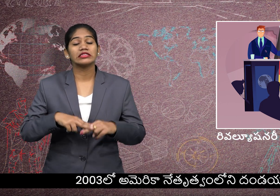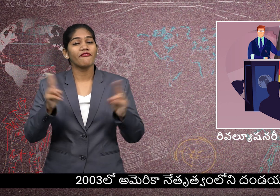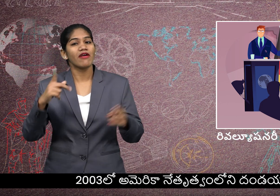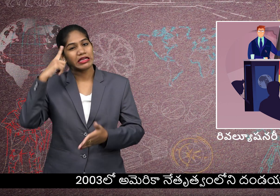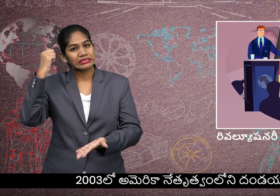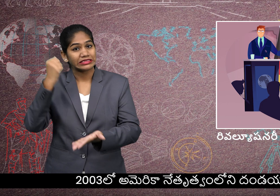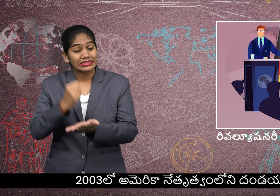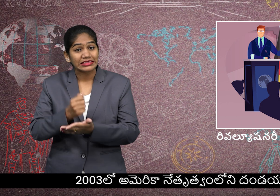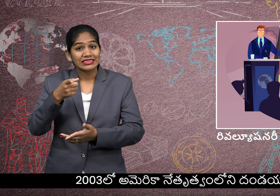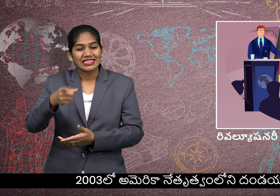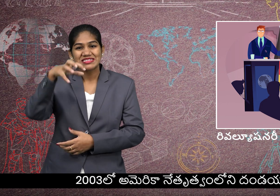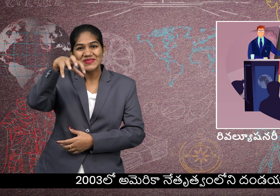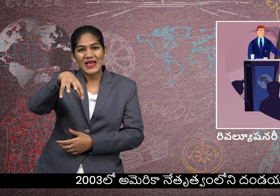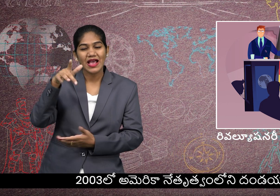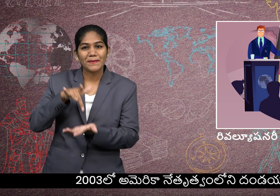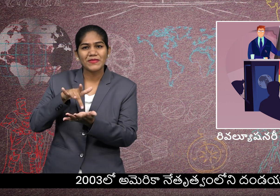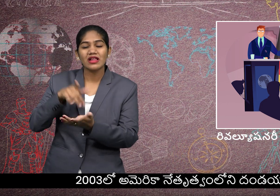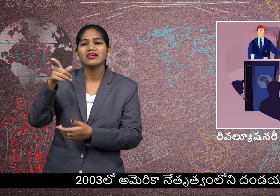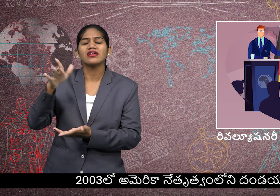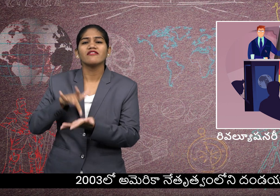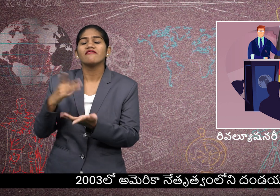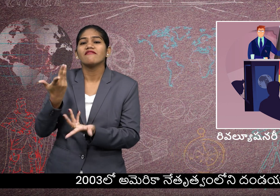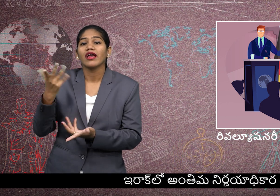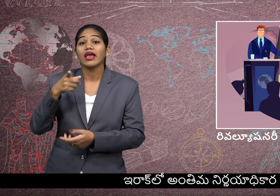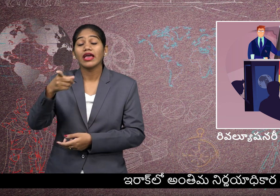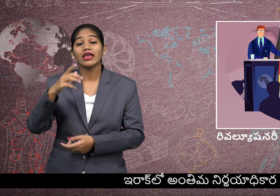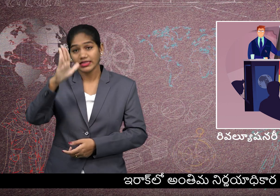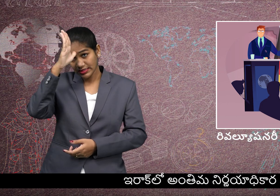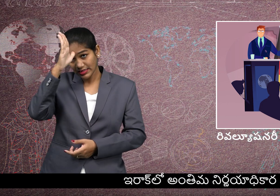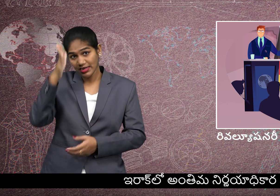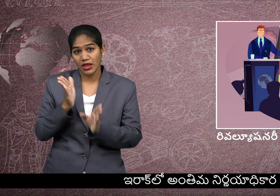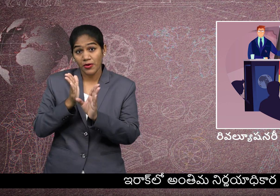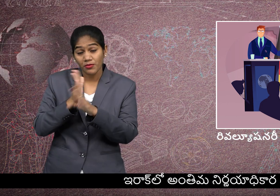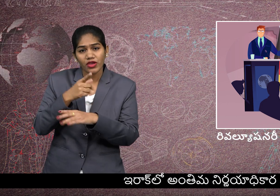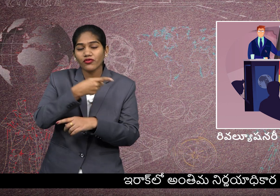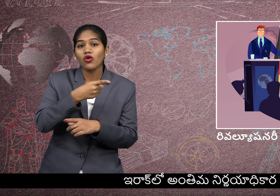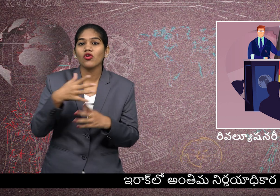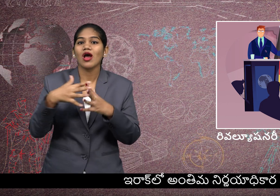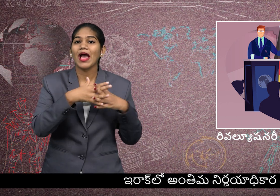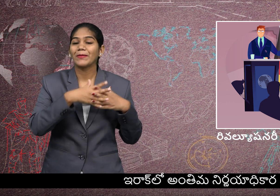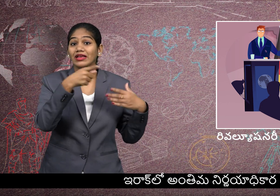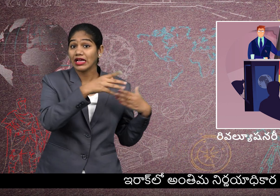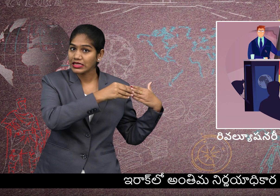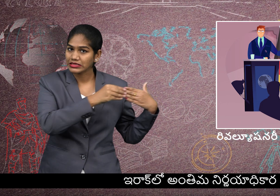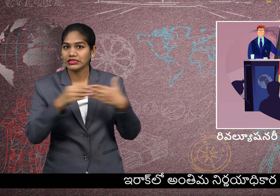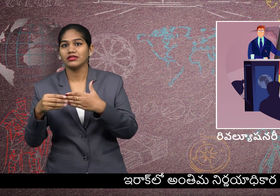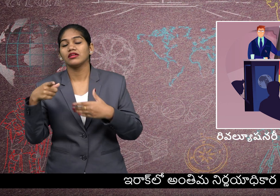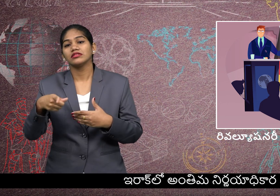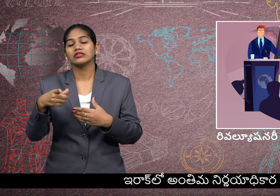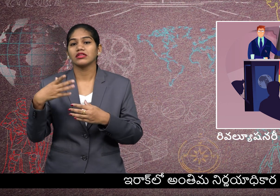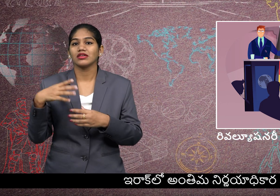2003లో అమెరికా నేతృత్వంలోని దండయాత్రకు ముందు ఇరాక్లో అంతిమ నిర్ణయాధికార సంస్థ.